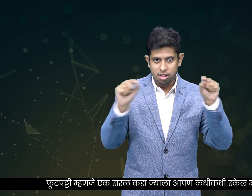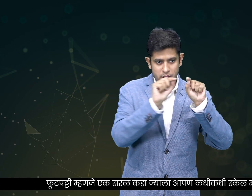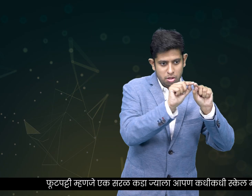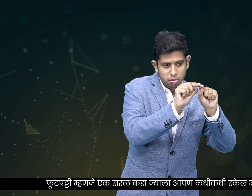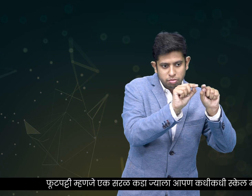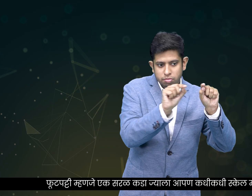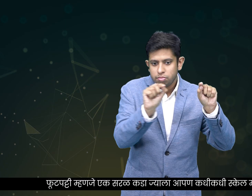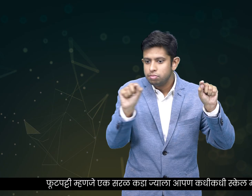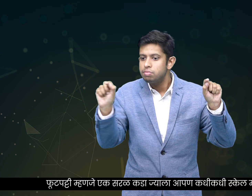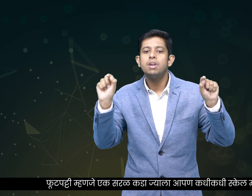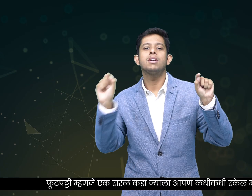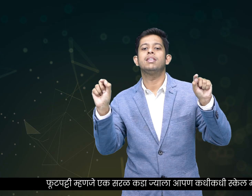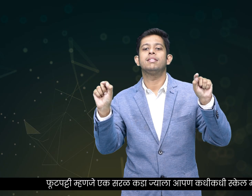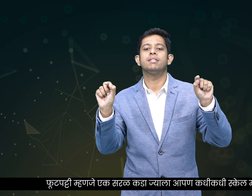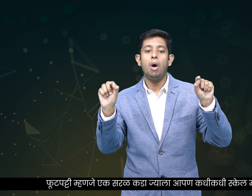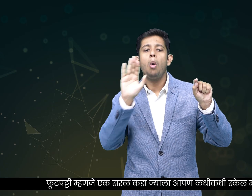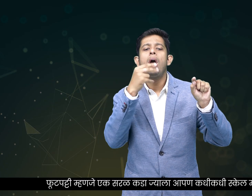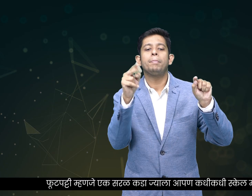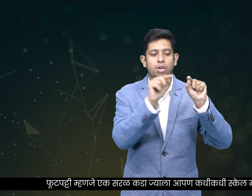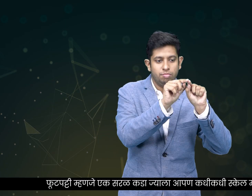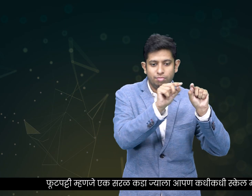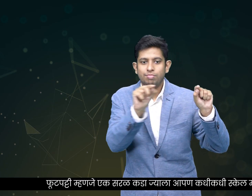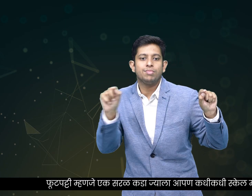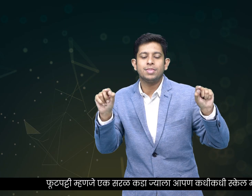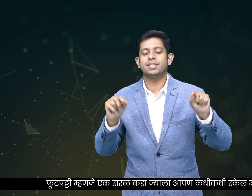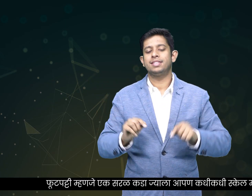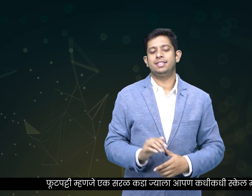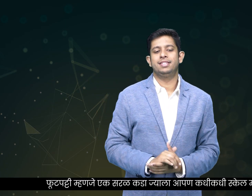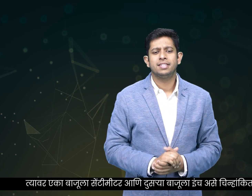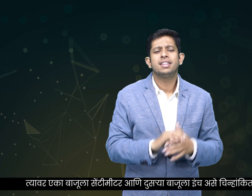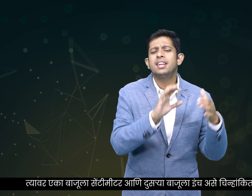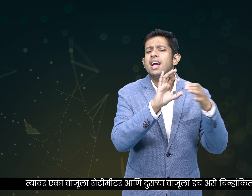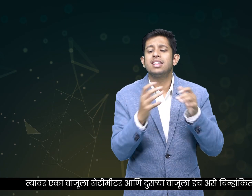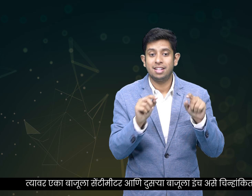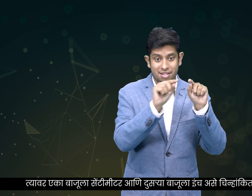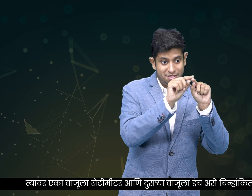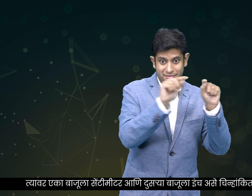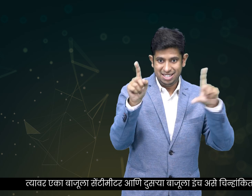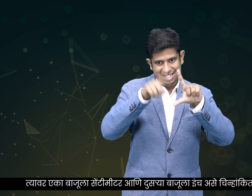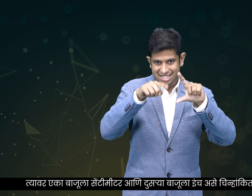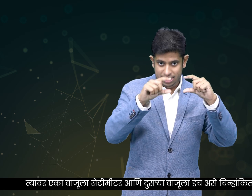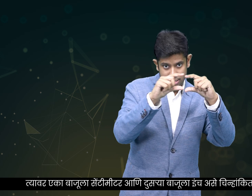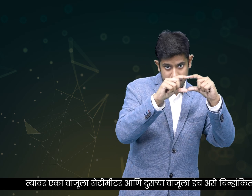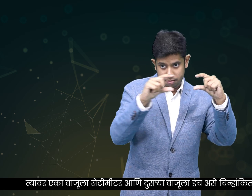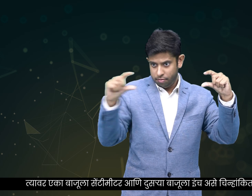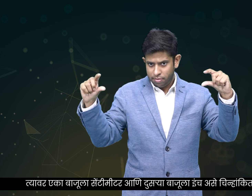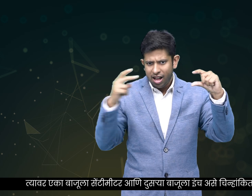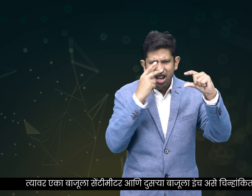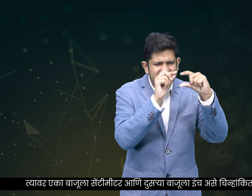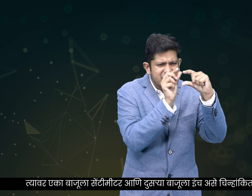कडा ज्याला आपण कधी कधी स्केल म्हणतो. त्यावर एका बाजूला सेंटीमीटर आणि दुसऱ्या बाजूला